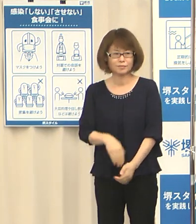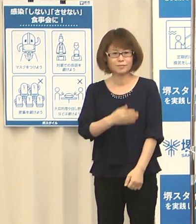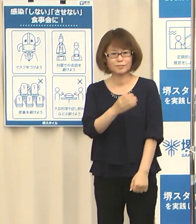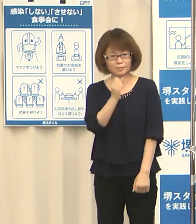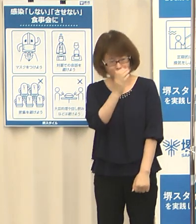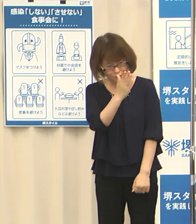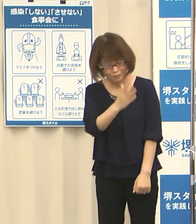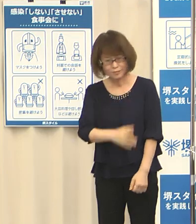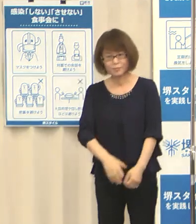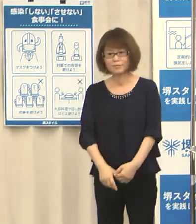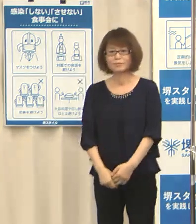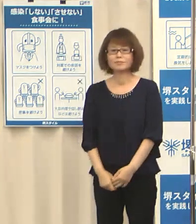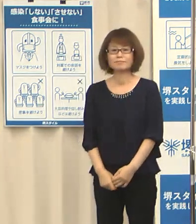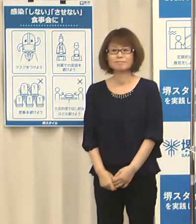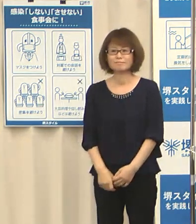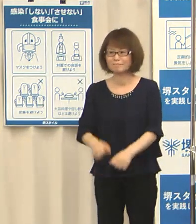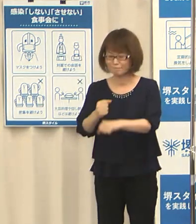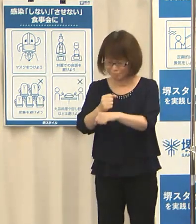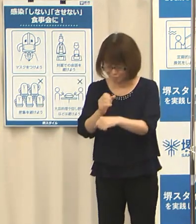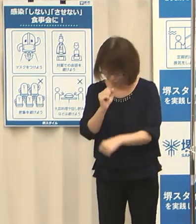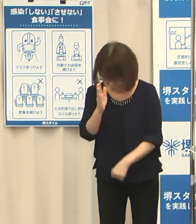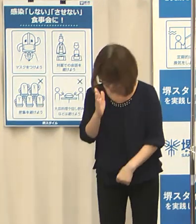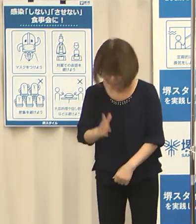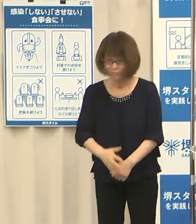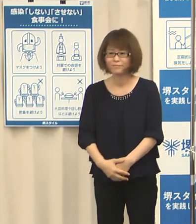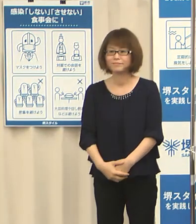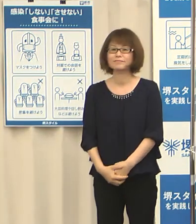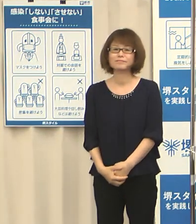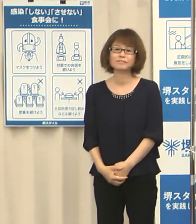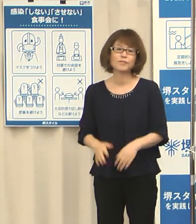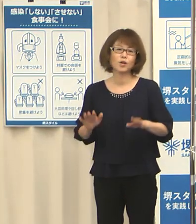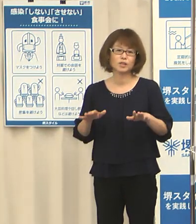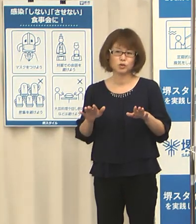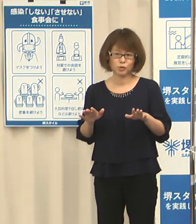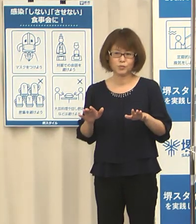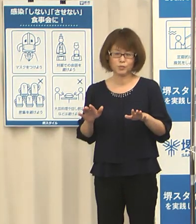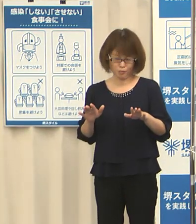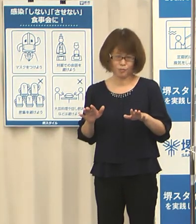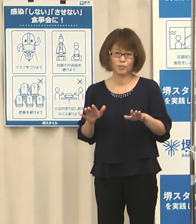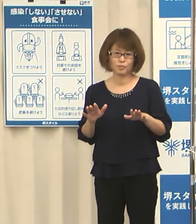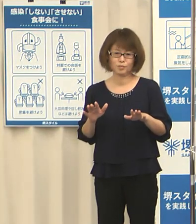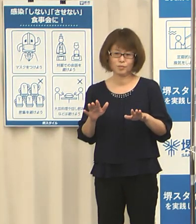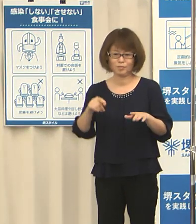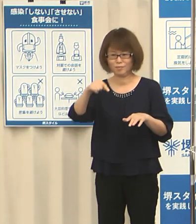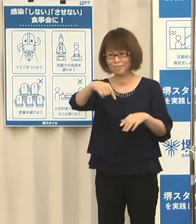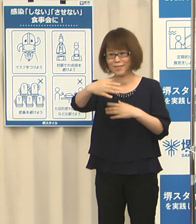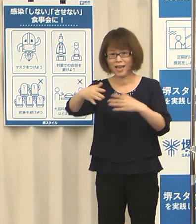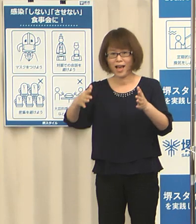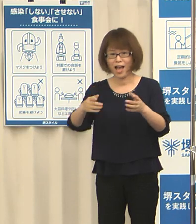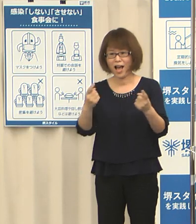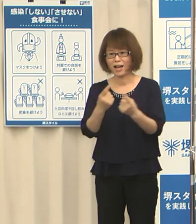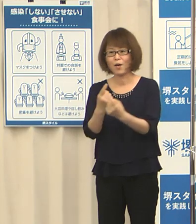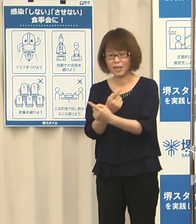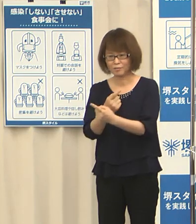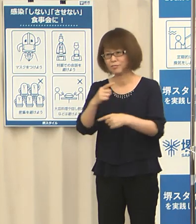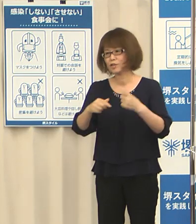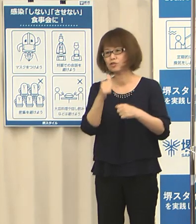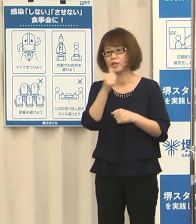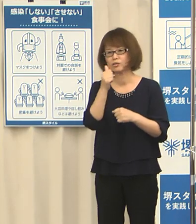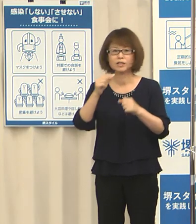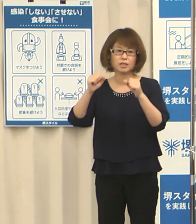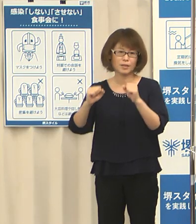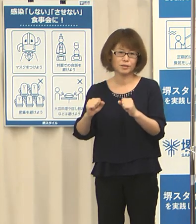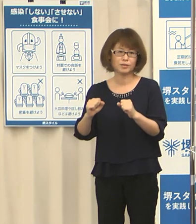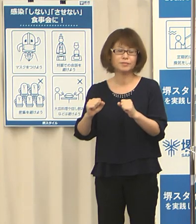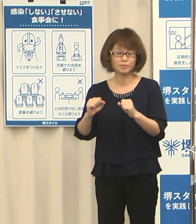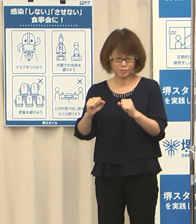よろしくお願いいたします。 はい、お疲れ様です。よろしくお願いします。本日少し模様替えをしまして、手話通訳者の方も入っ